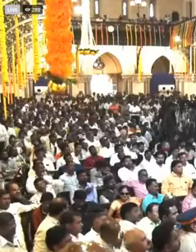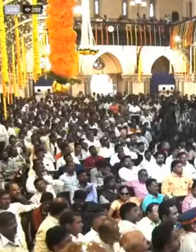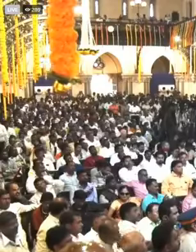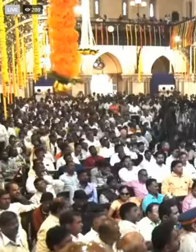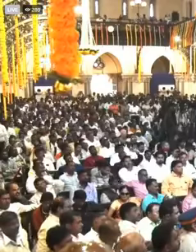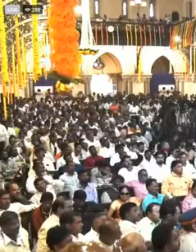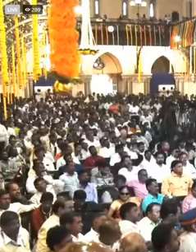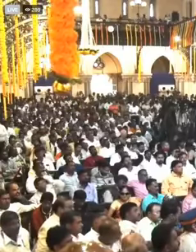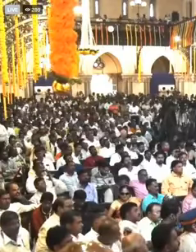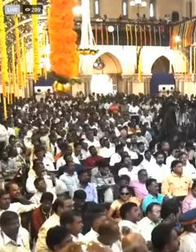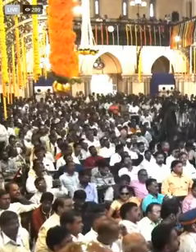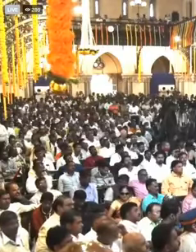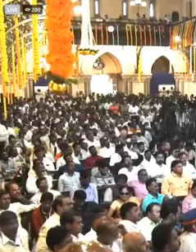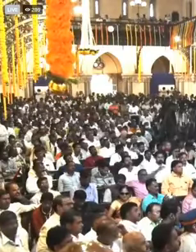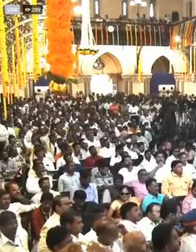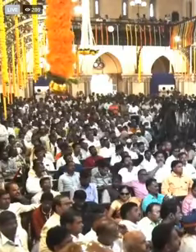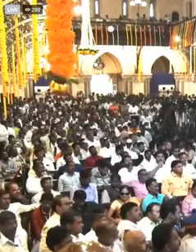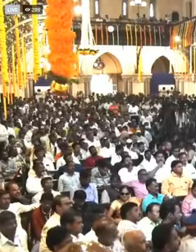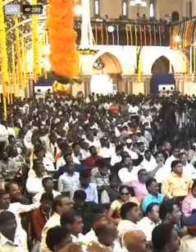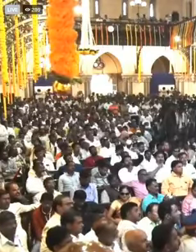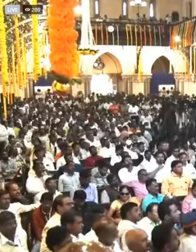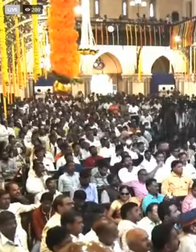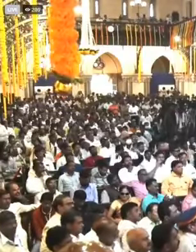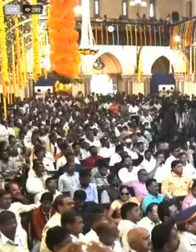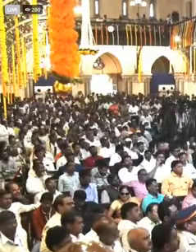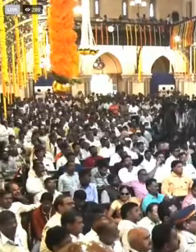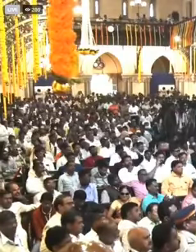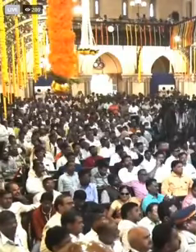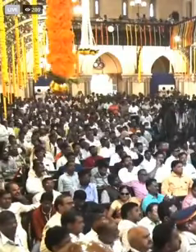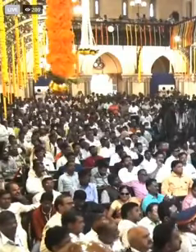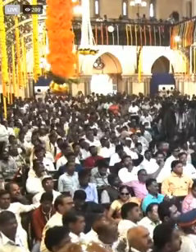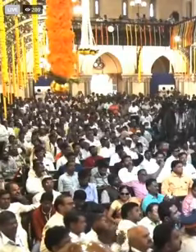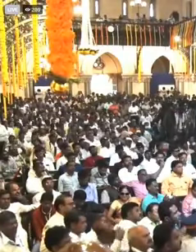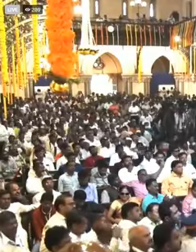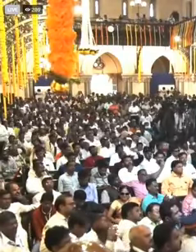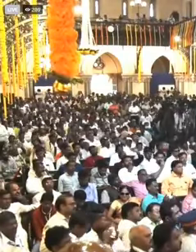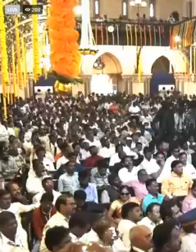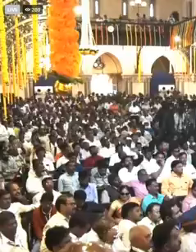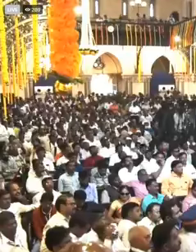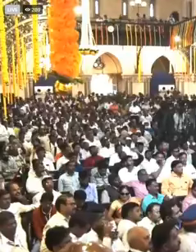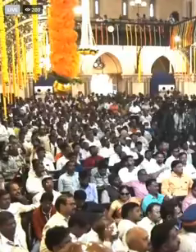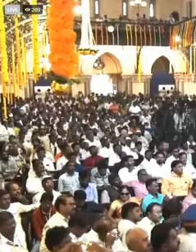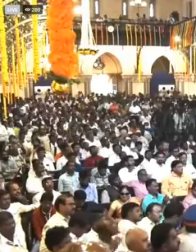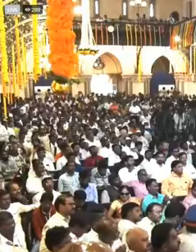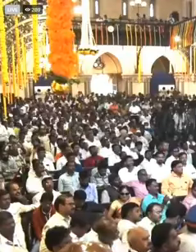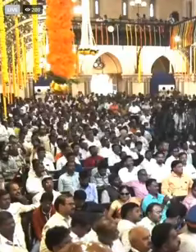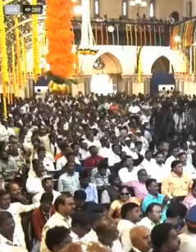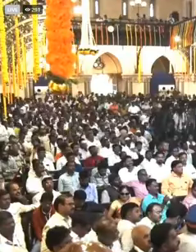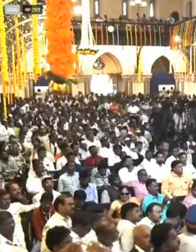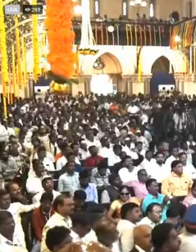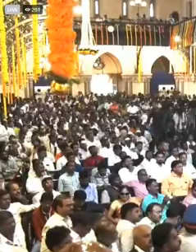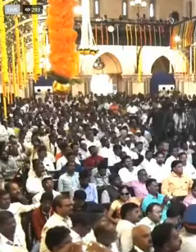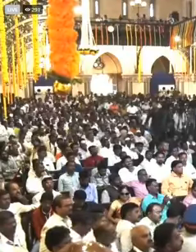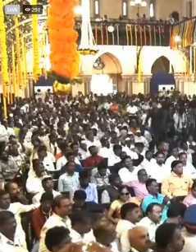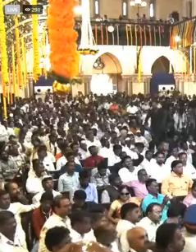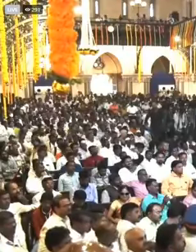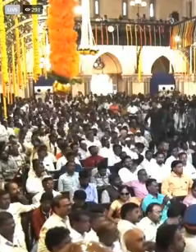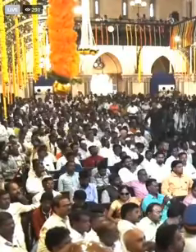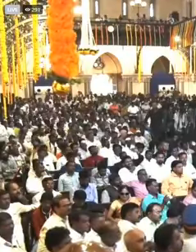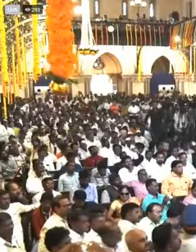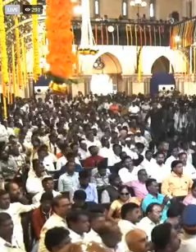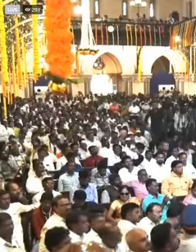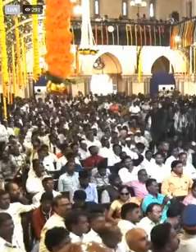विकासाबरोबर अनेक निर्णय आपण घेतले, हे विकास करत असताना मोठमोठे प्रकल्प करत असताना ही